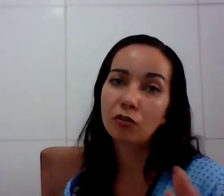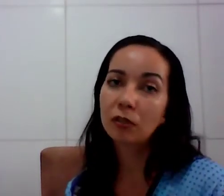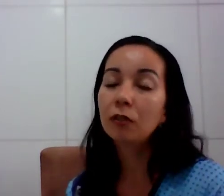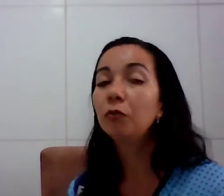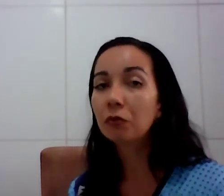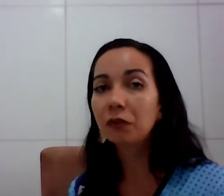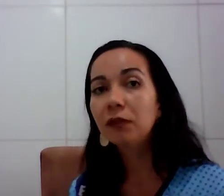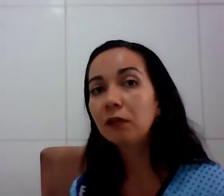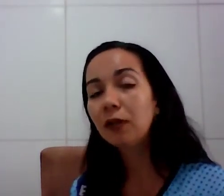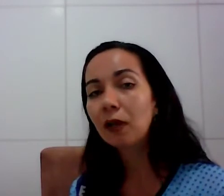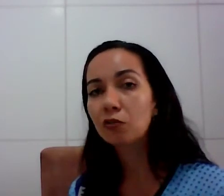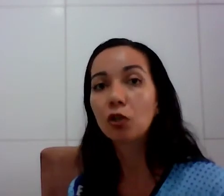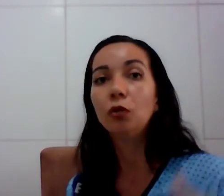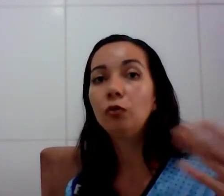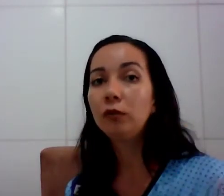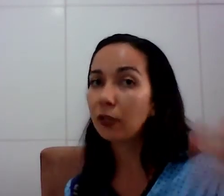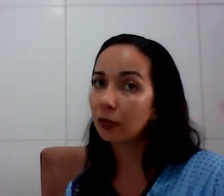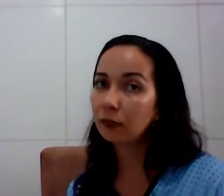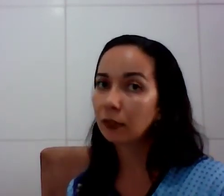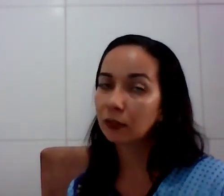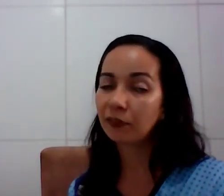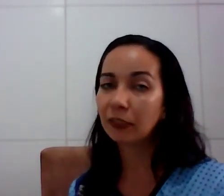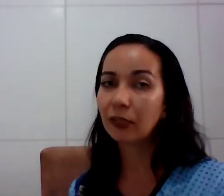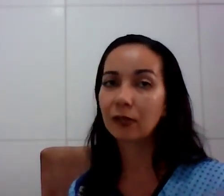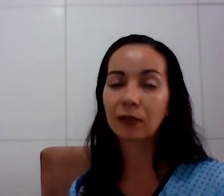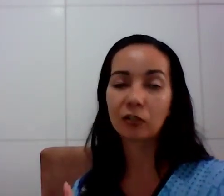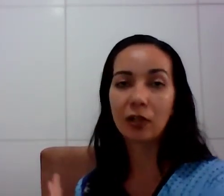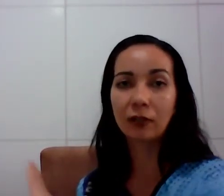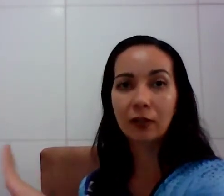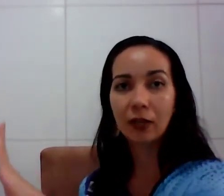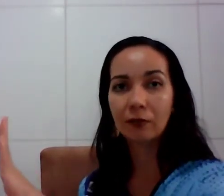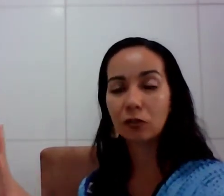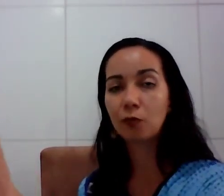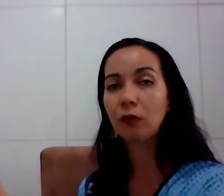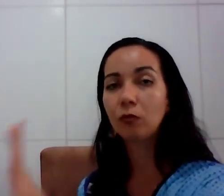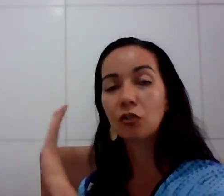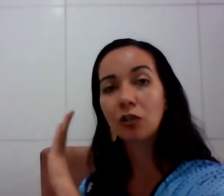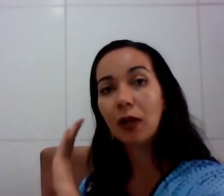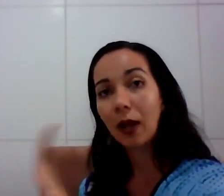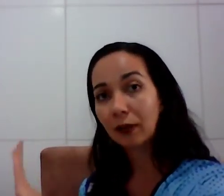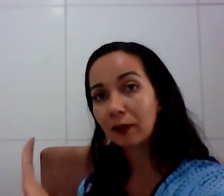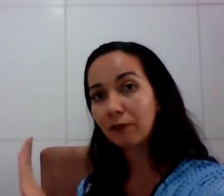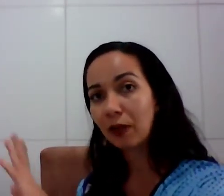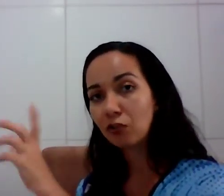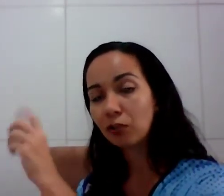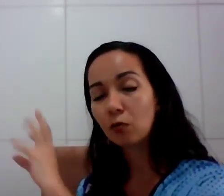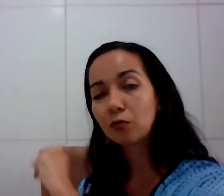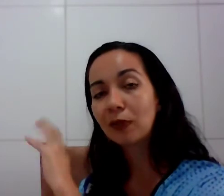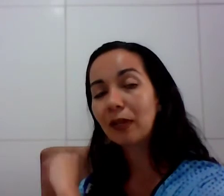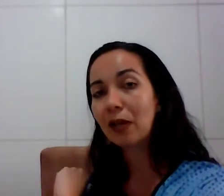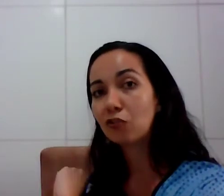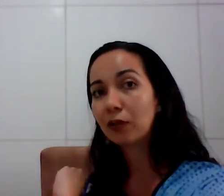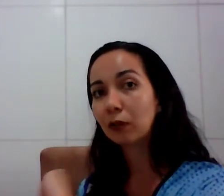que tinham no cotidiano delas, no dia a dia da vida delas. Elas retratavam essas pinturas através de alguns materiais da